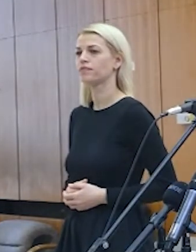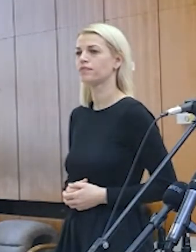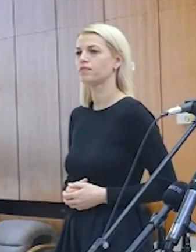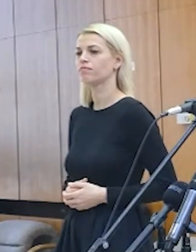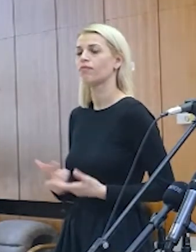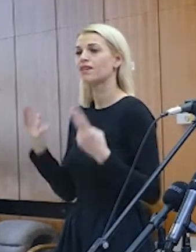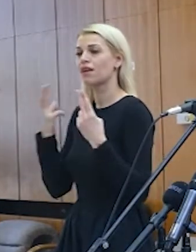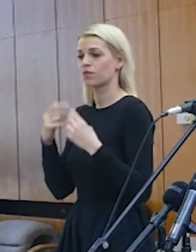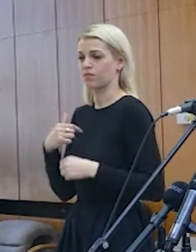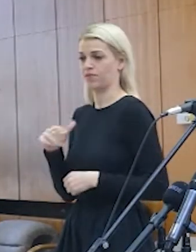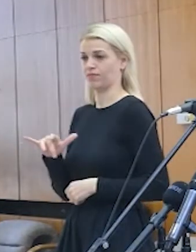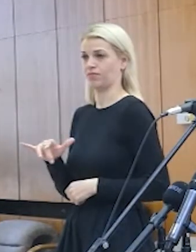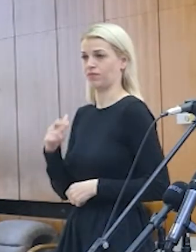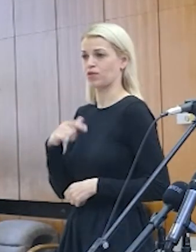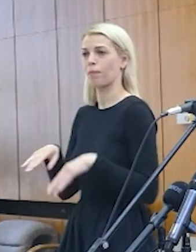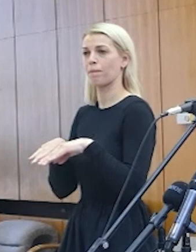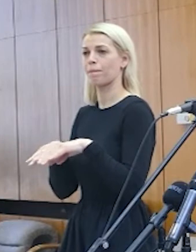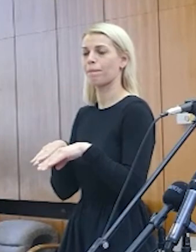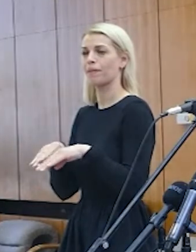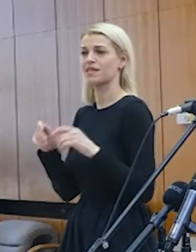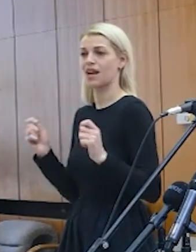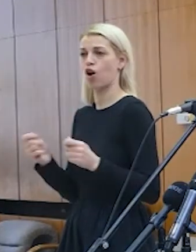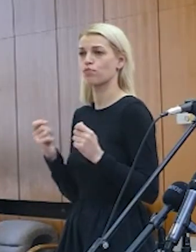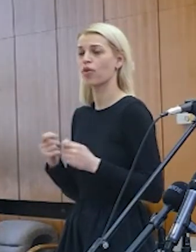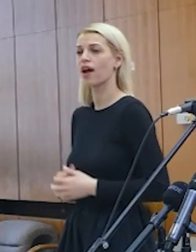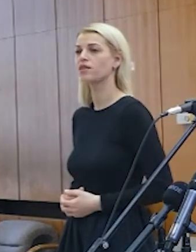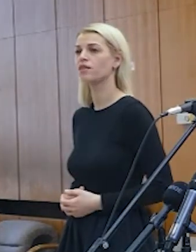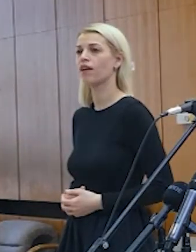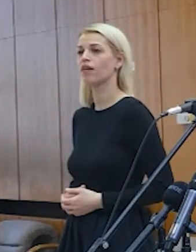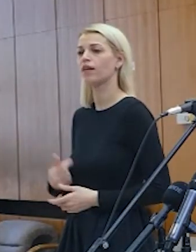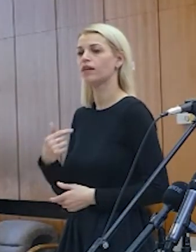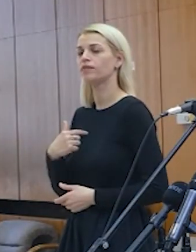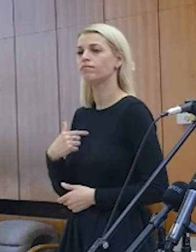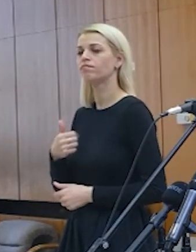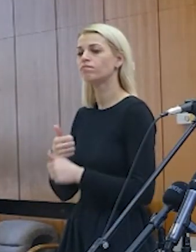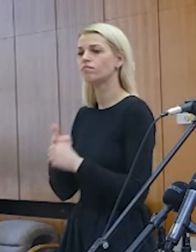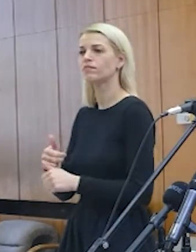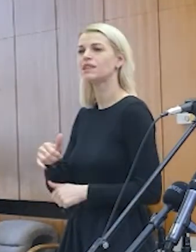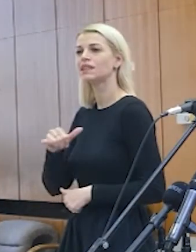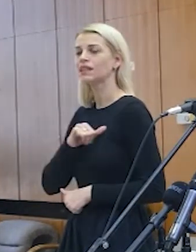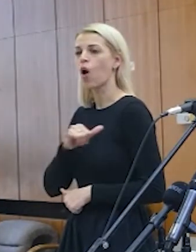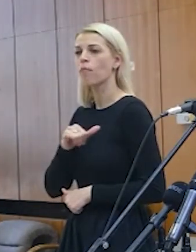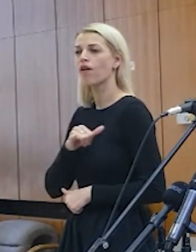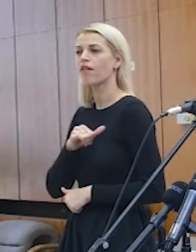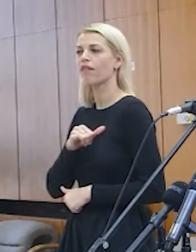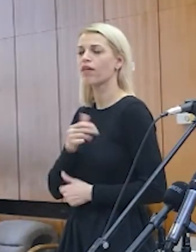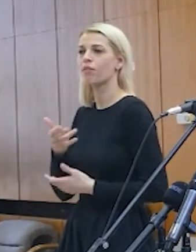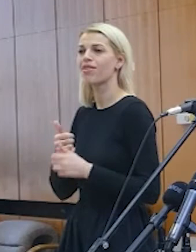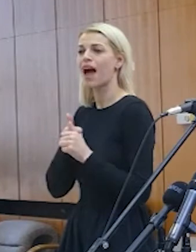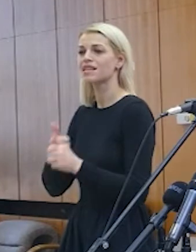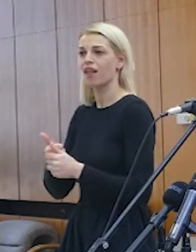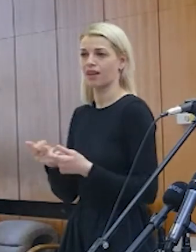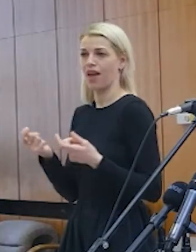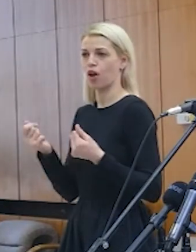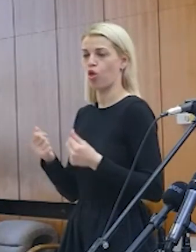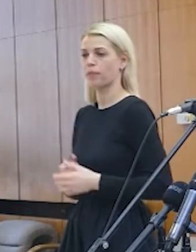Samozrejme, z pozície ministra hospodárstva ma zaujímajú následky v prvom rade